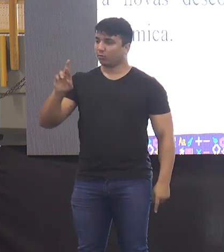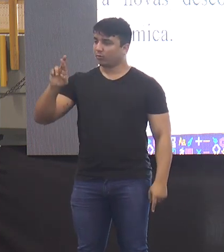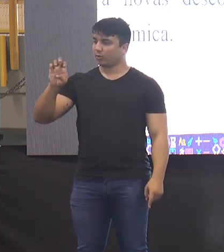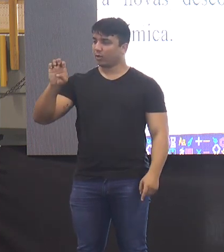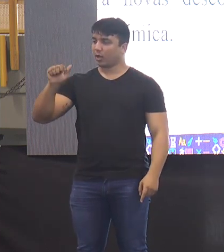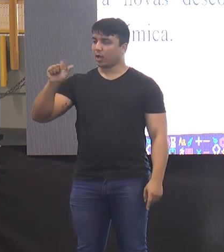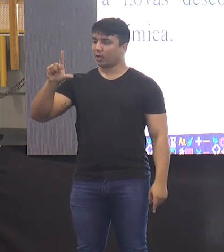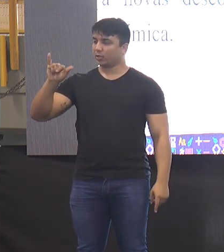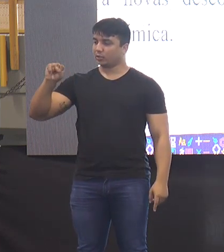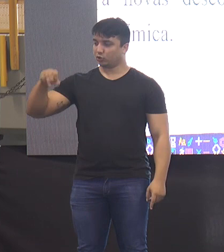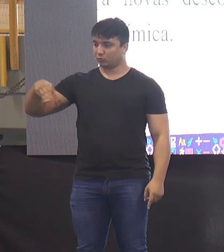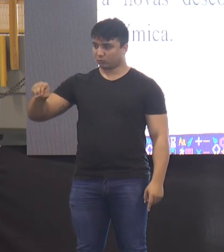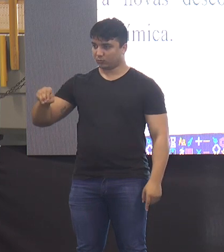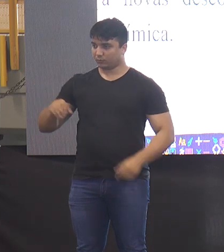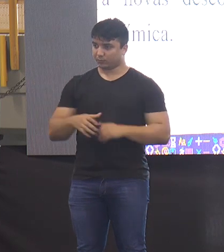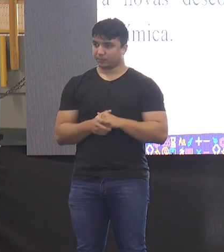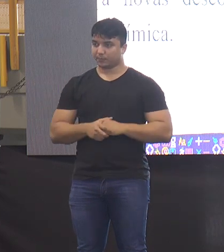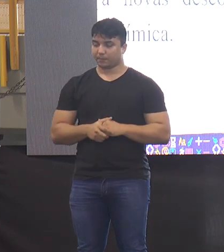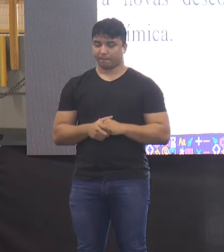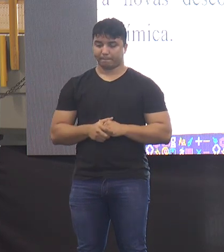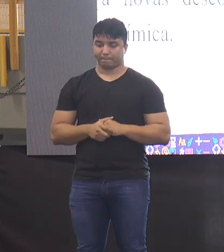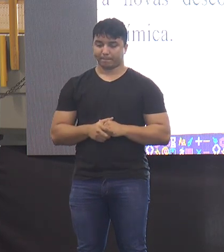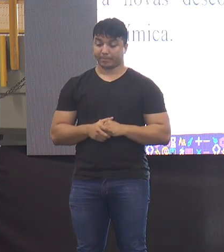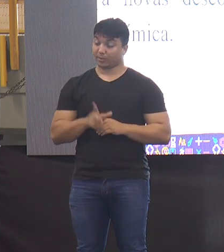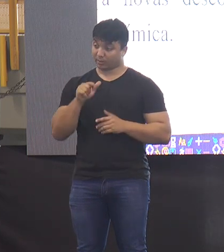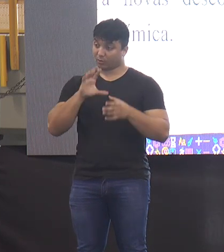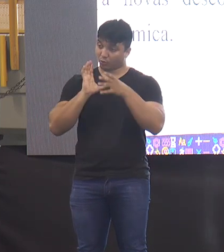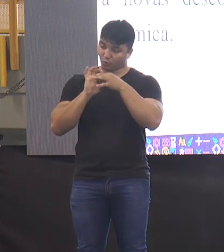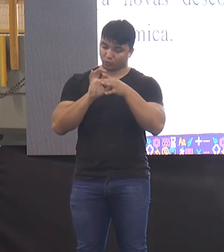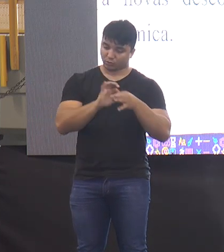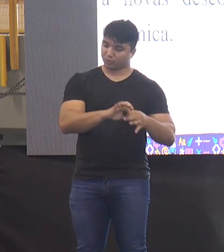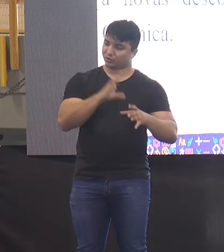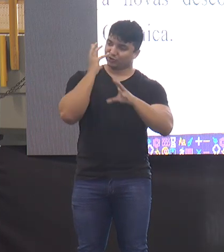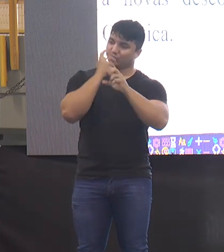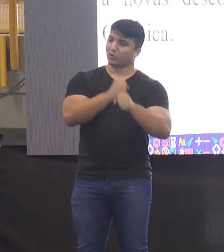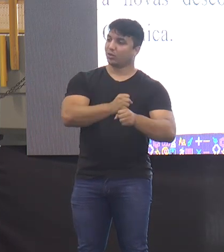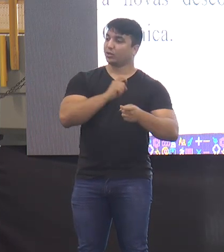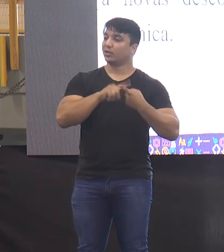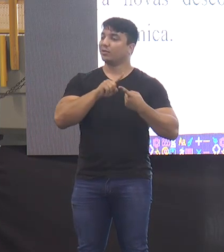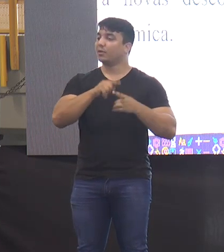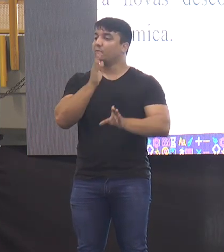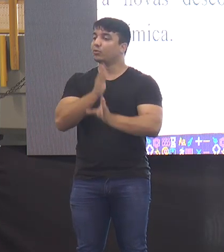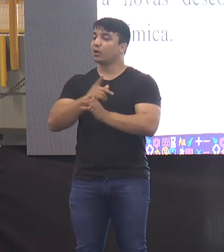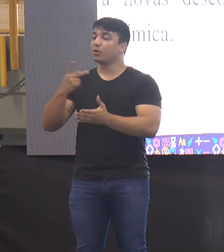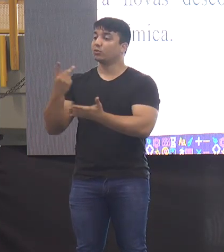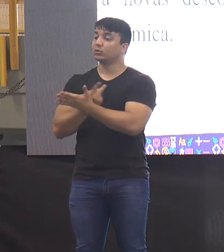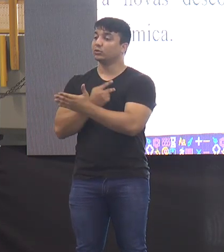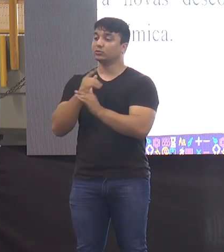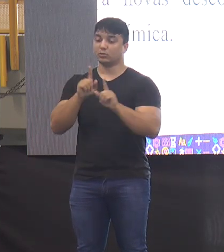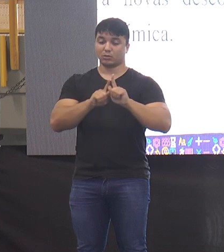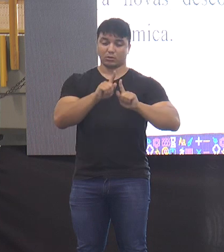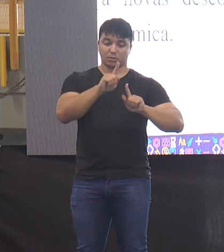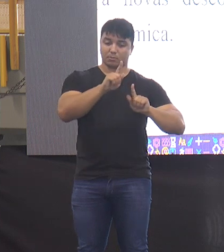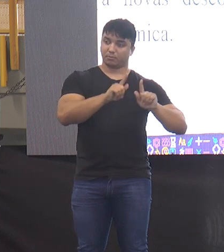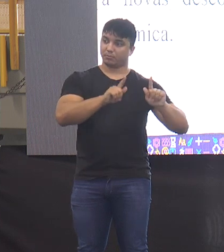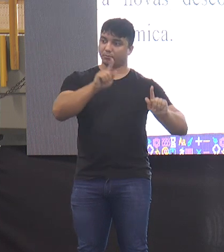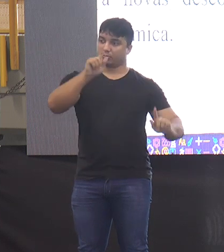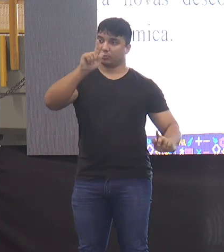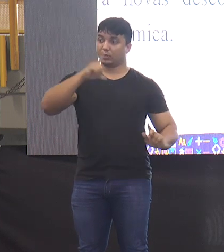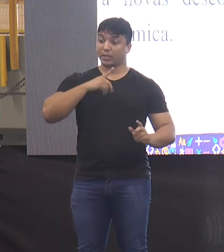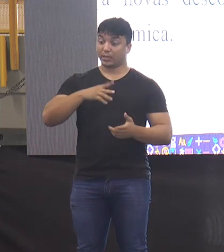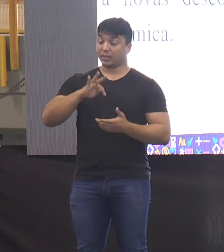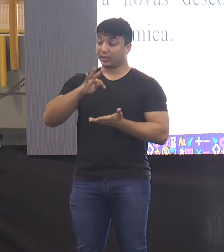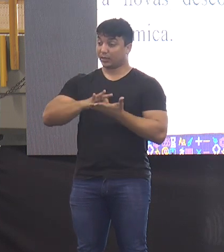e o naturalismo. Esse contexto histórico também foi marcado pela ascensão de diversas